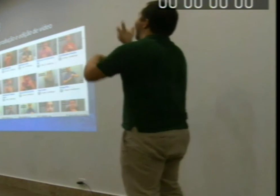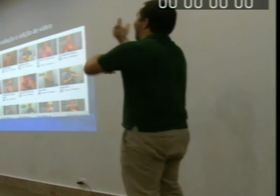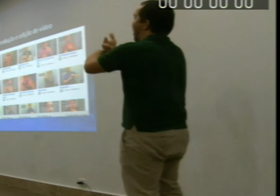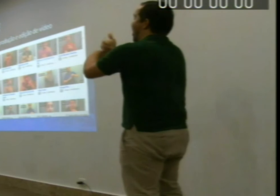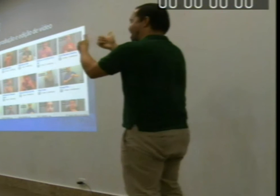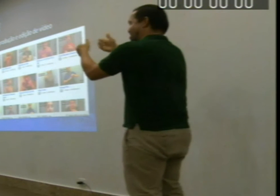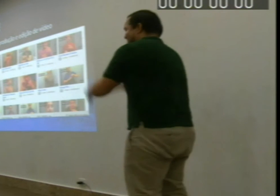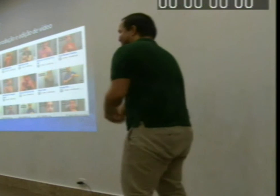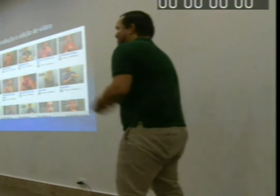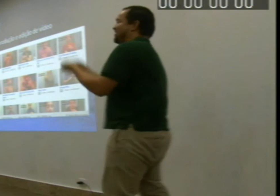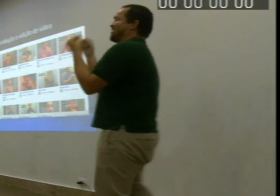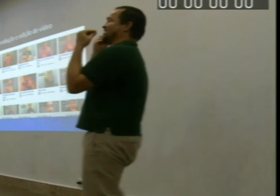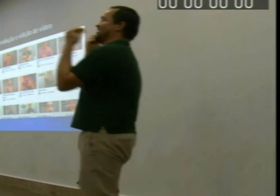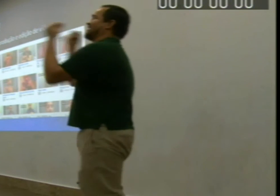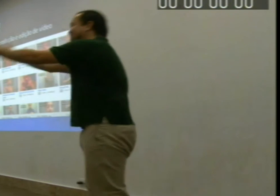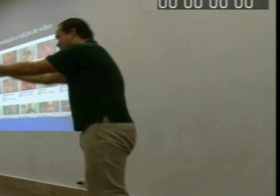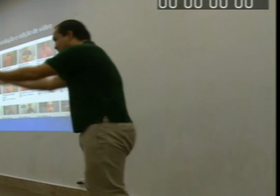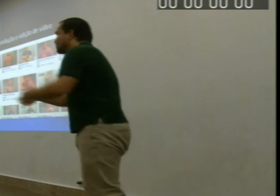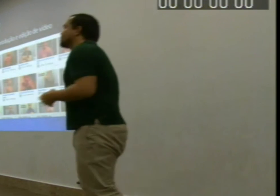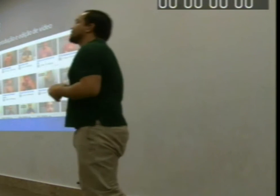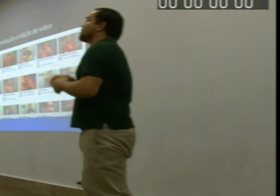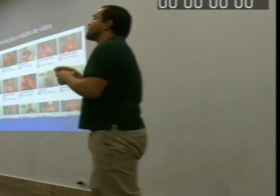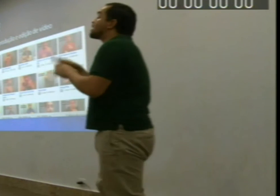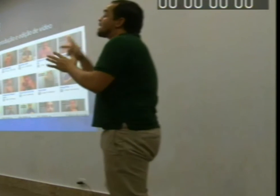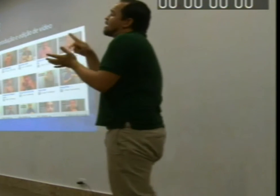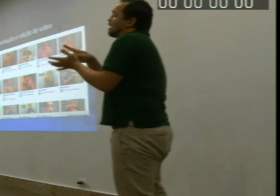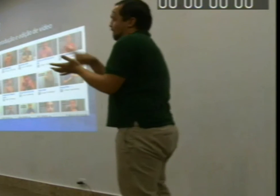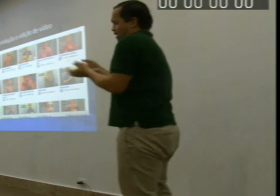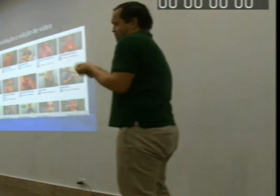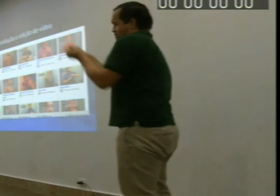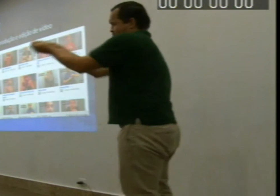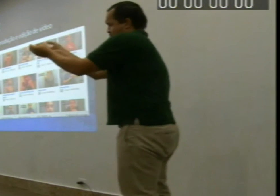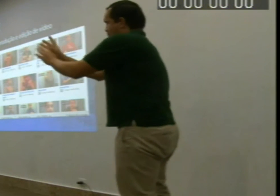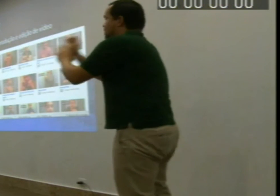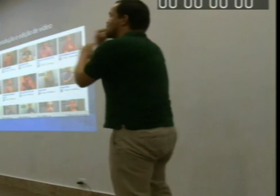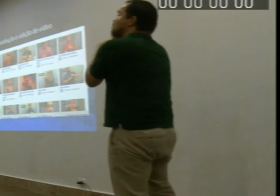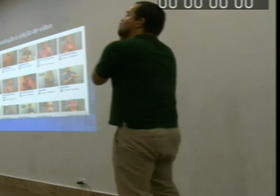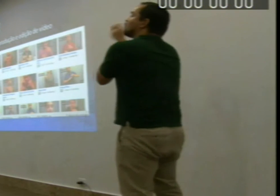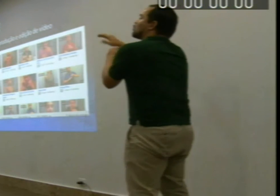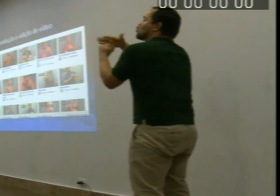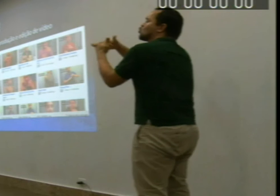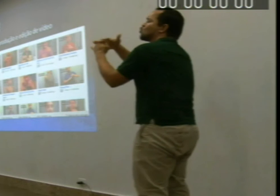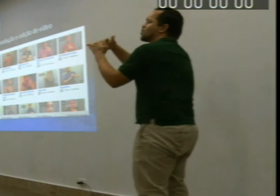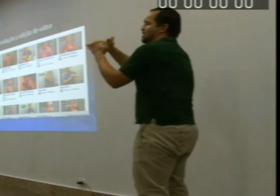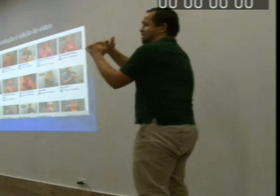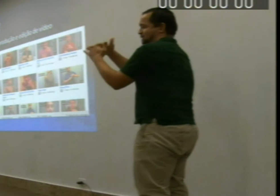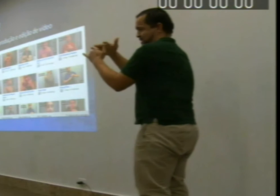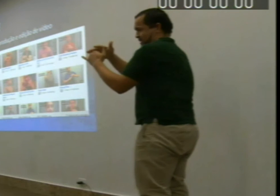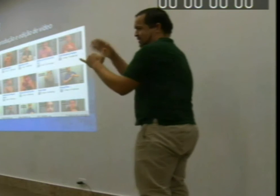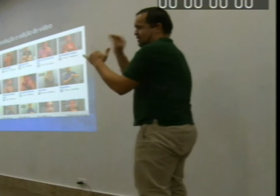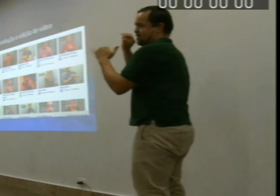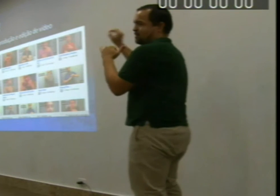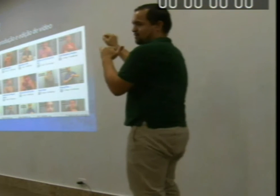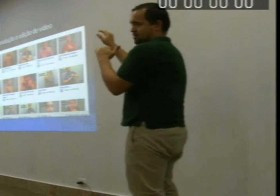como claro que eu vou conseguir filmar filmei entreguei professora né claro entreguei